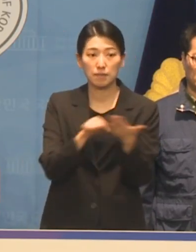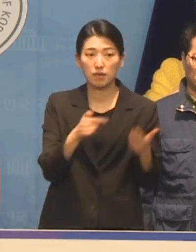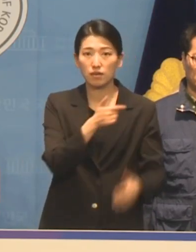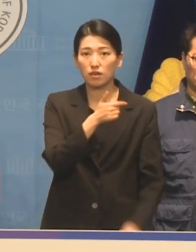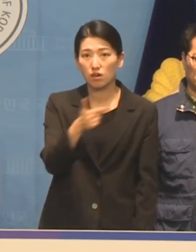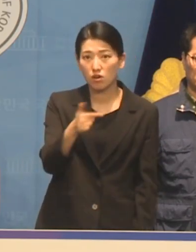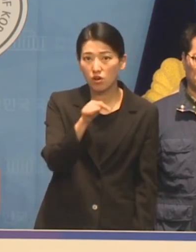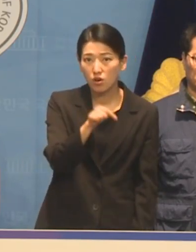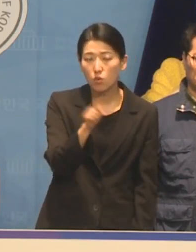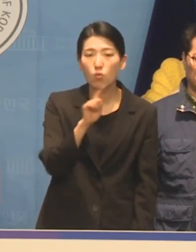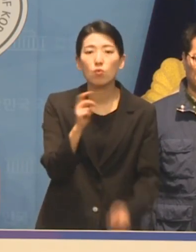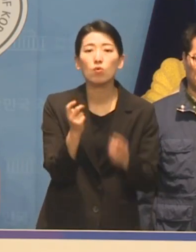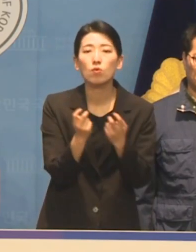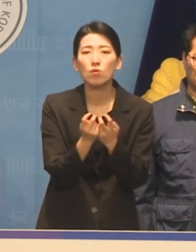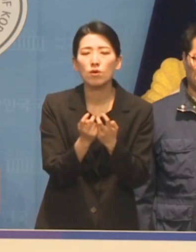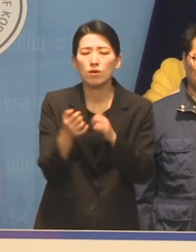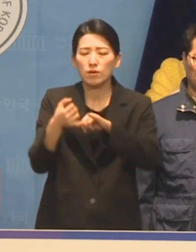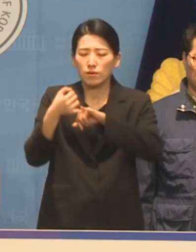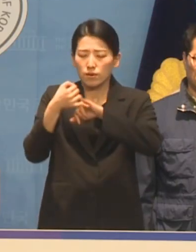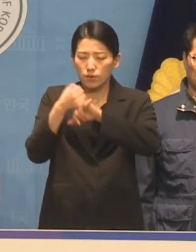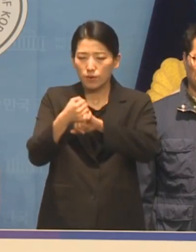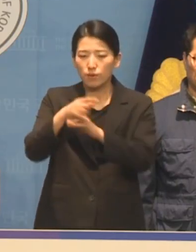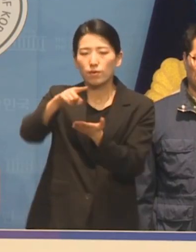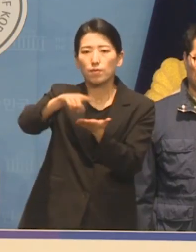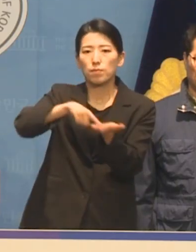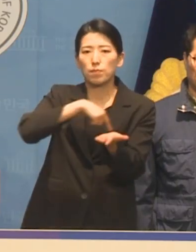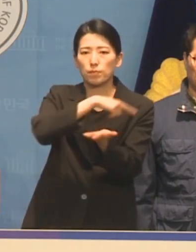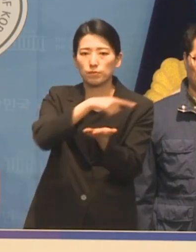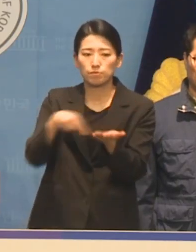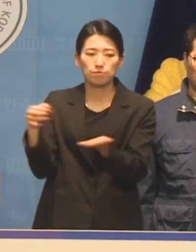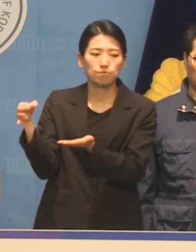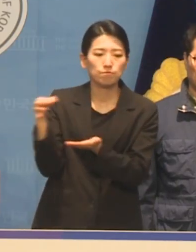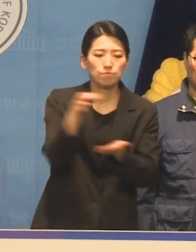입은 손해를 반드시 보상해 주어야 합니다.